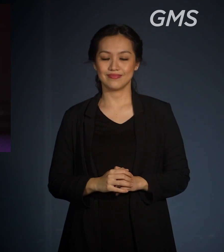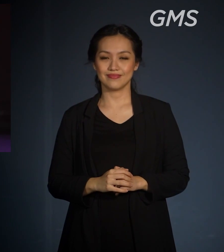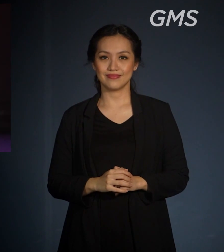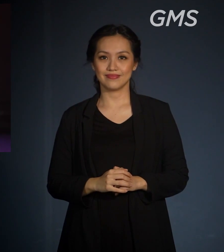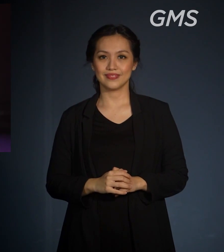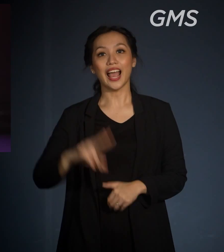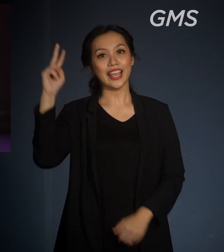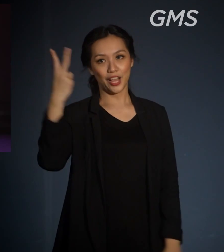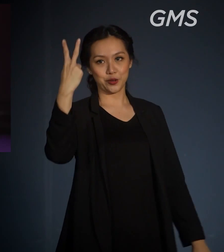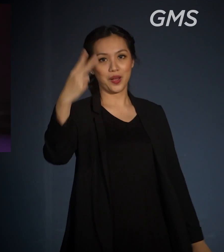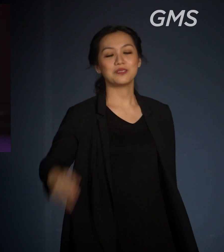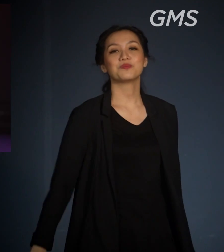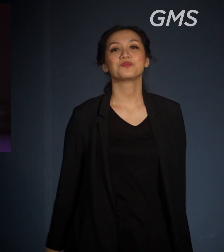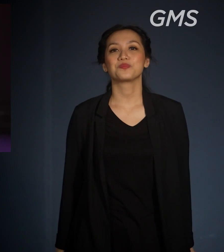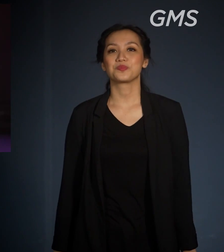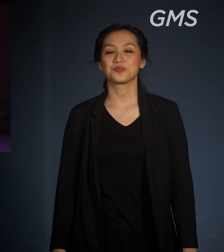Yang kedua,